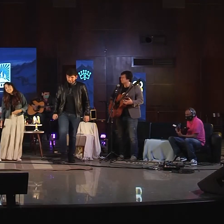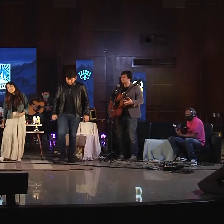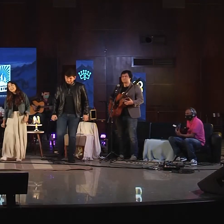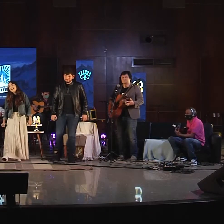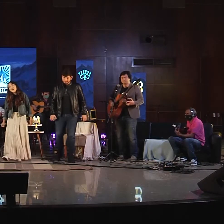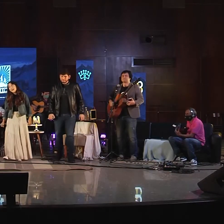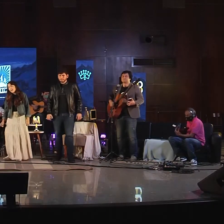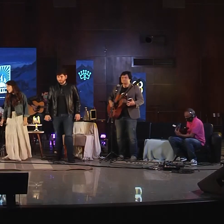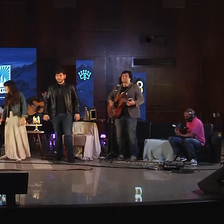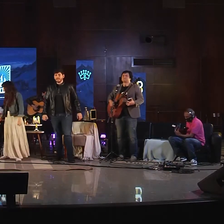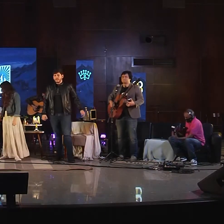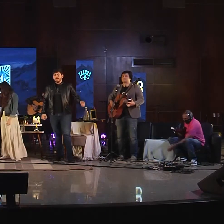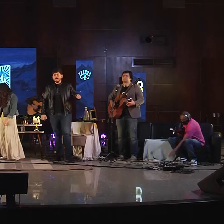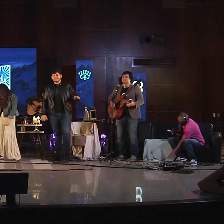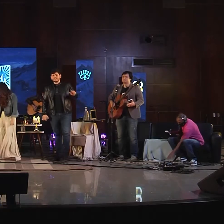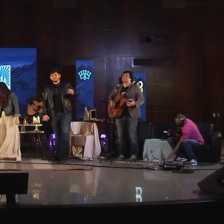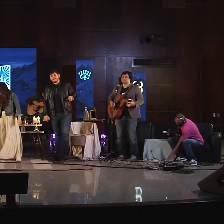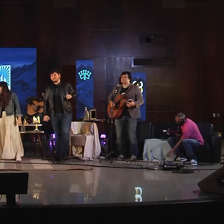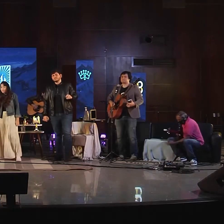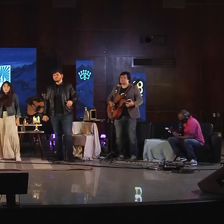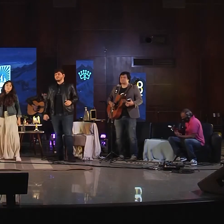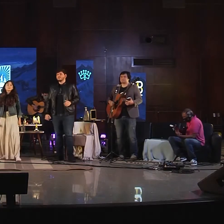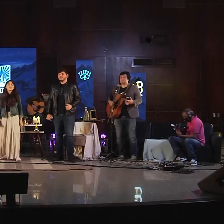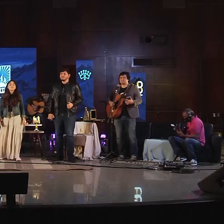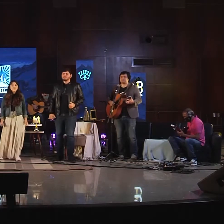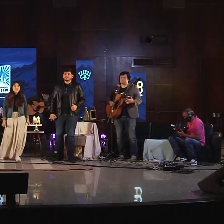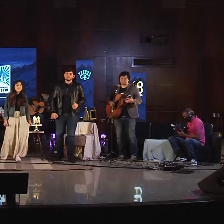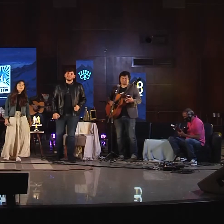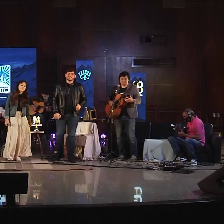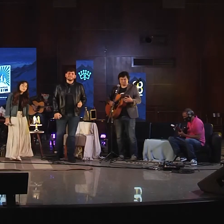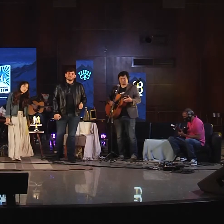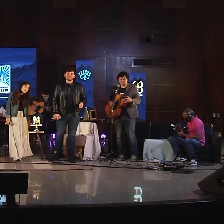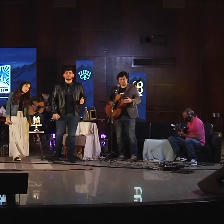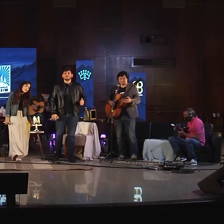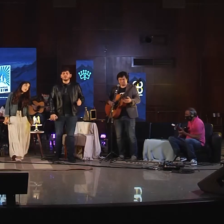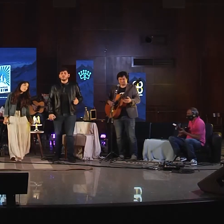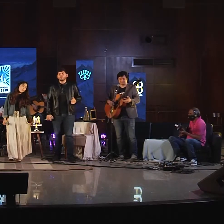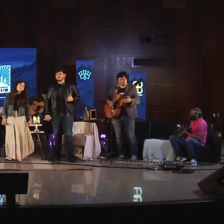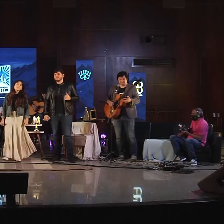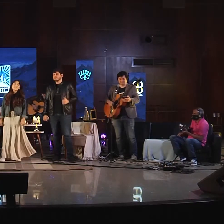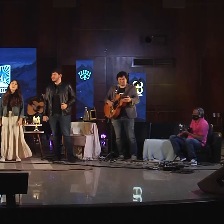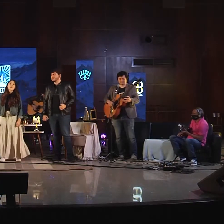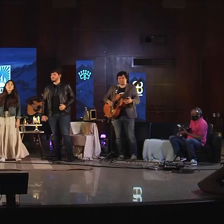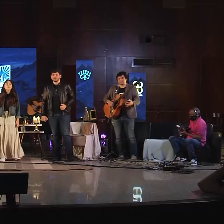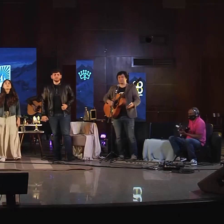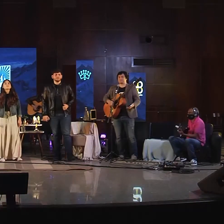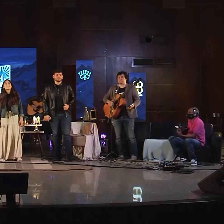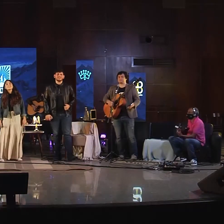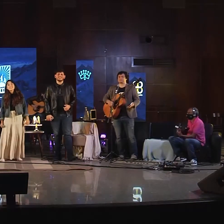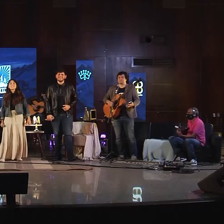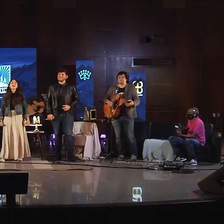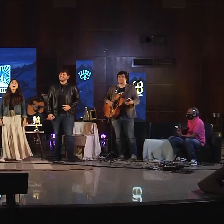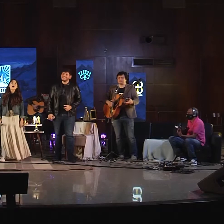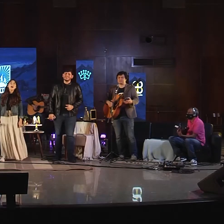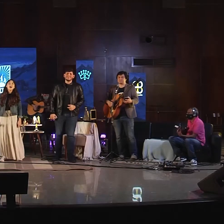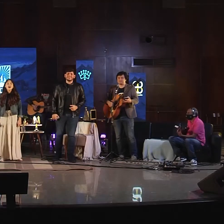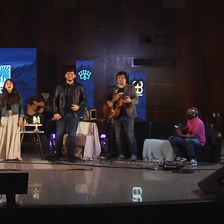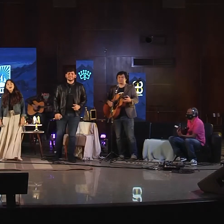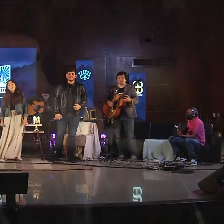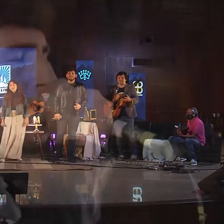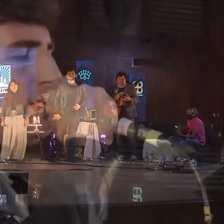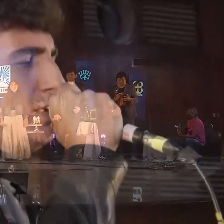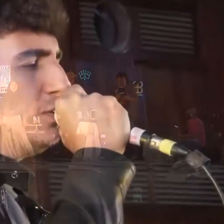quer avançar através dos filhos seus, o evangelho